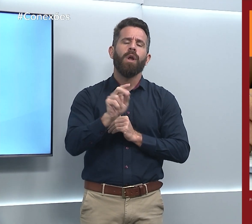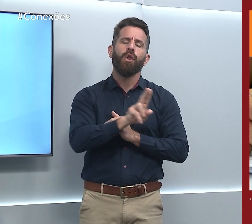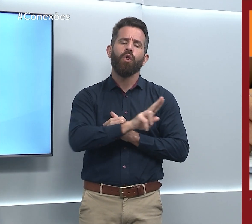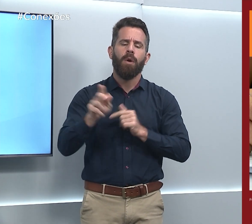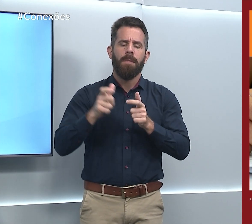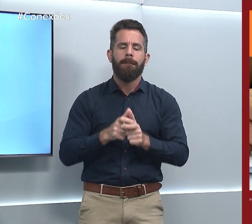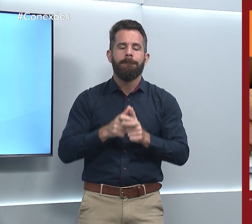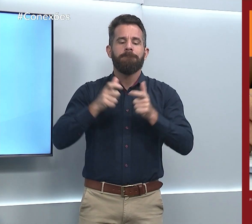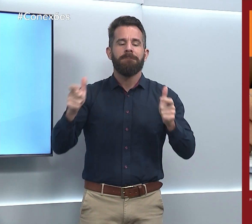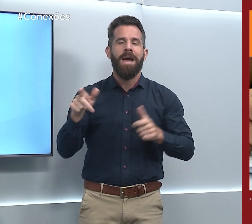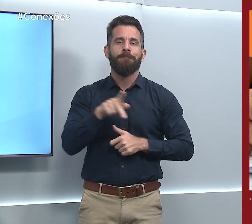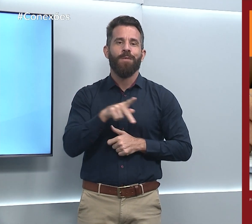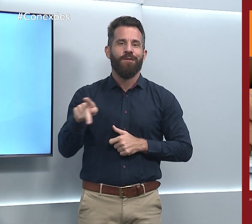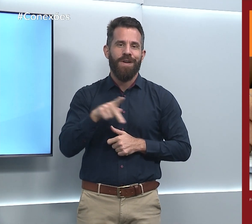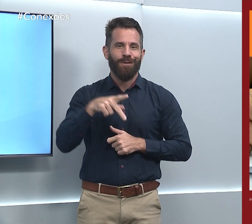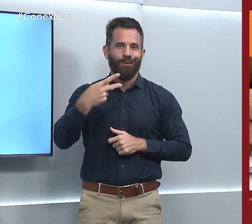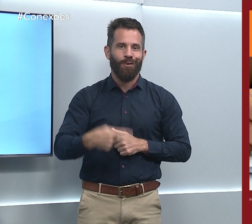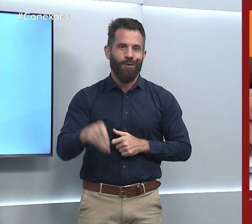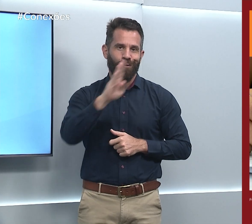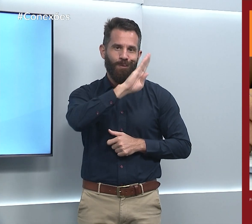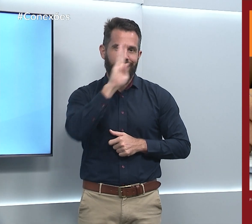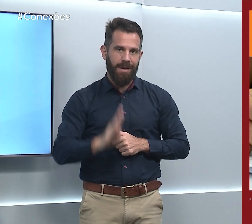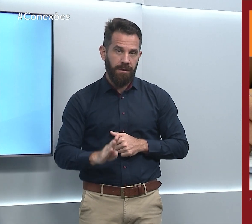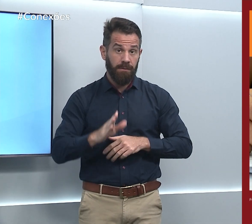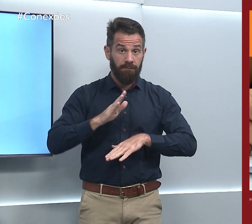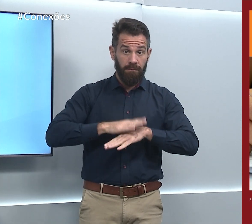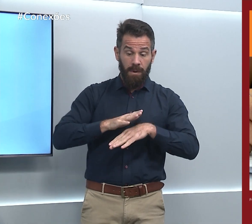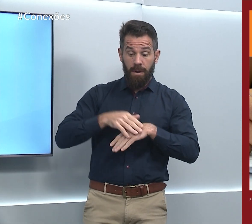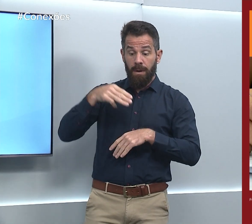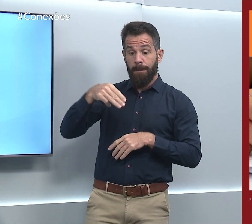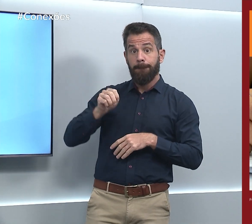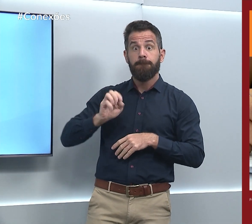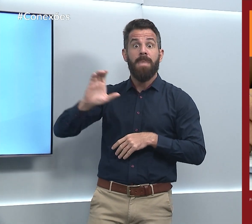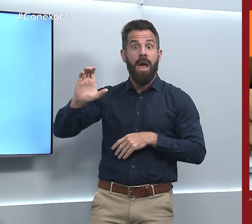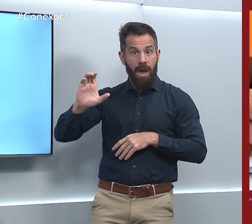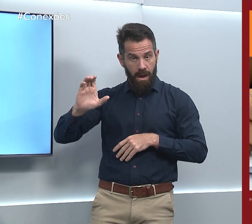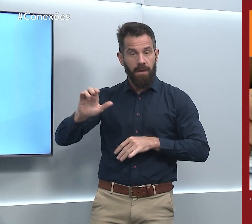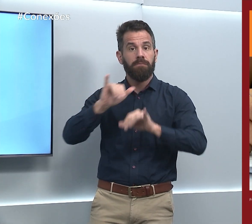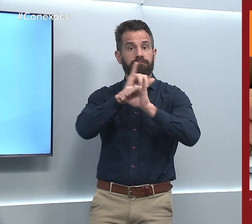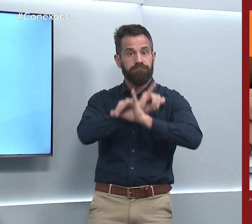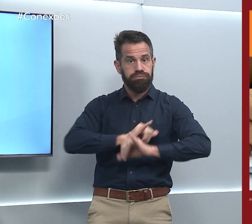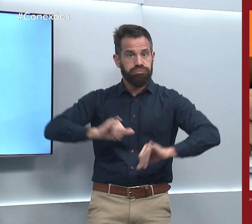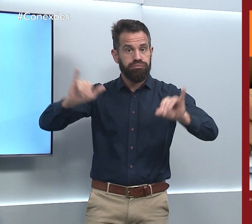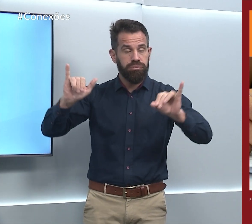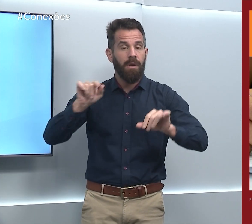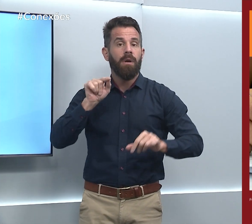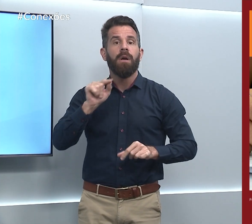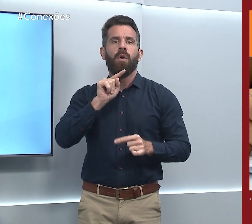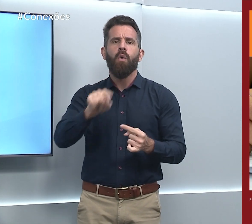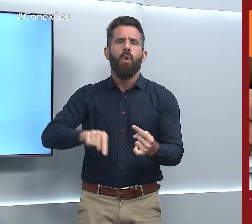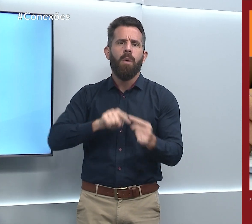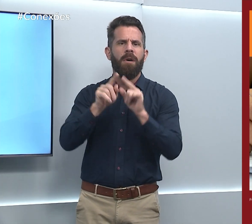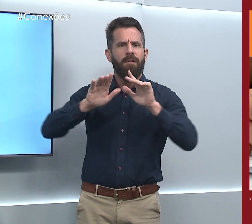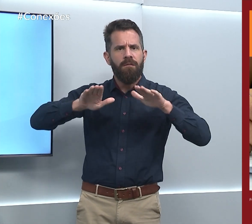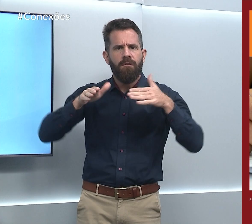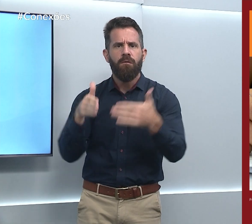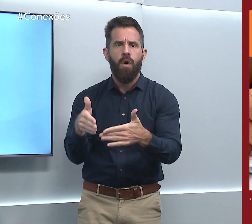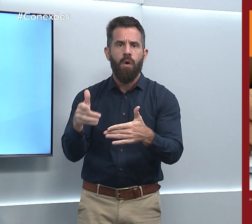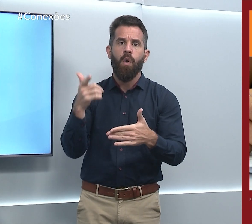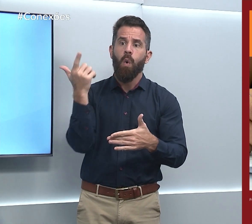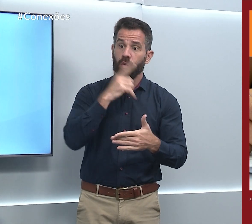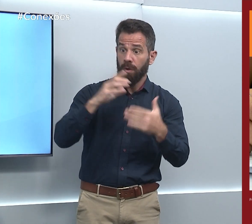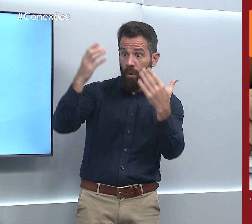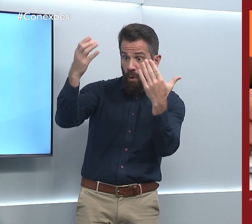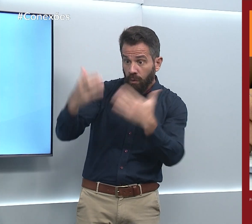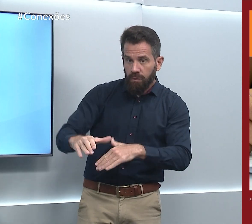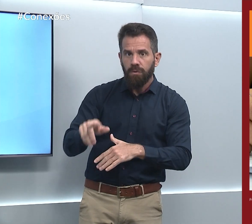lançado pelo Ministério da Educação e promete focar na hora de selecionar profissionais mais preparados para